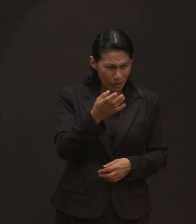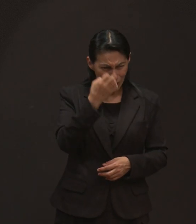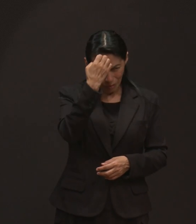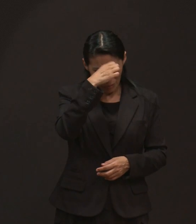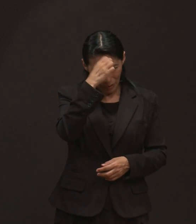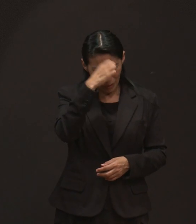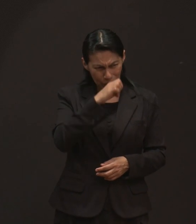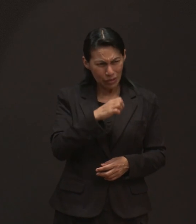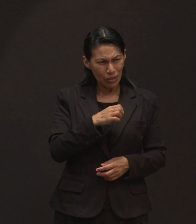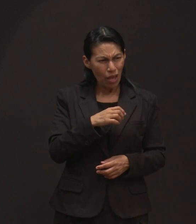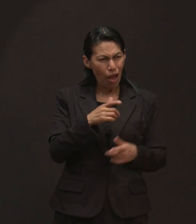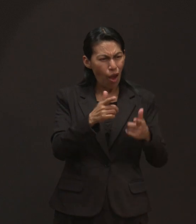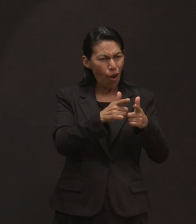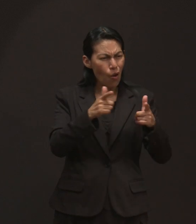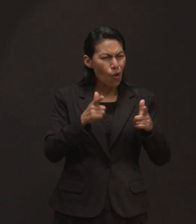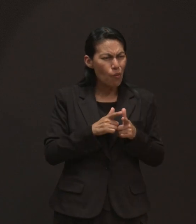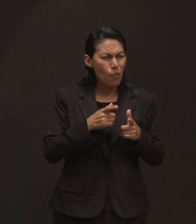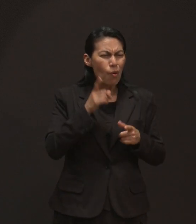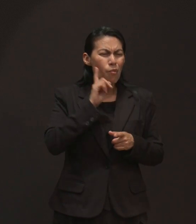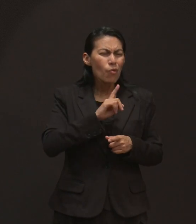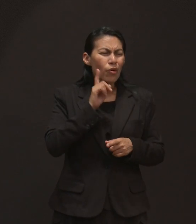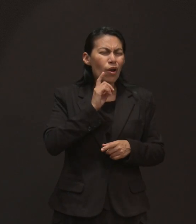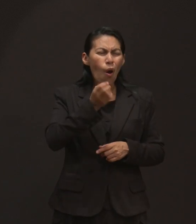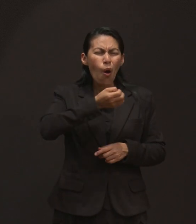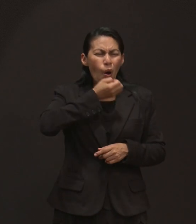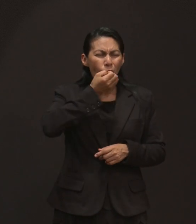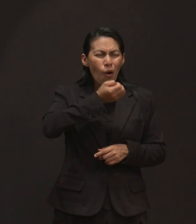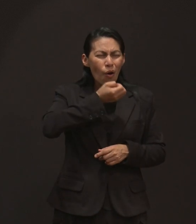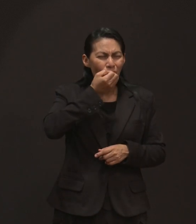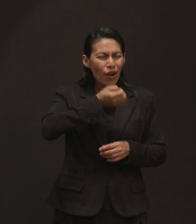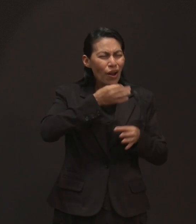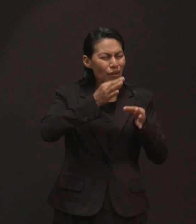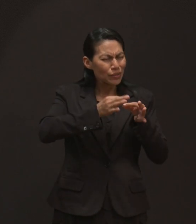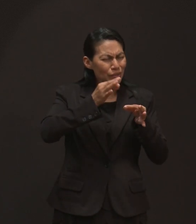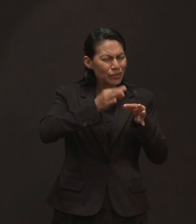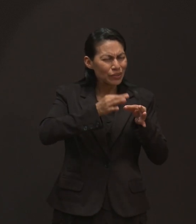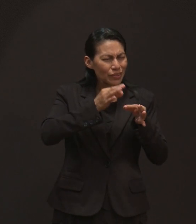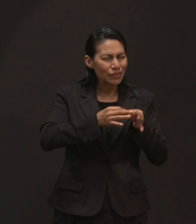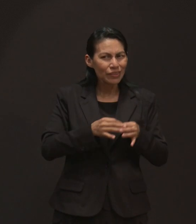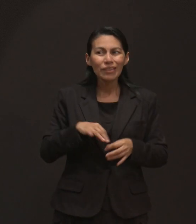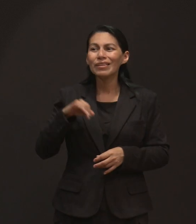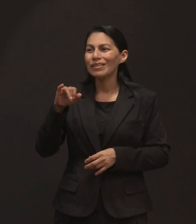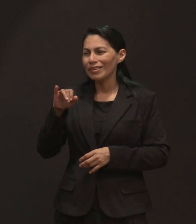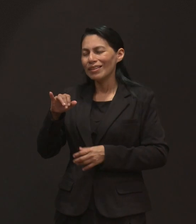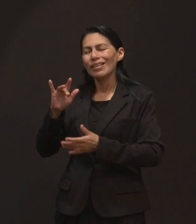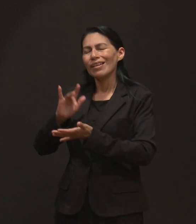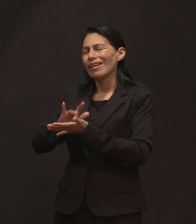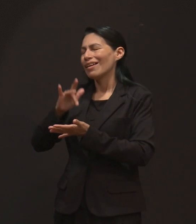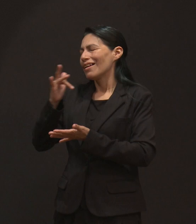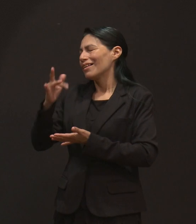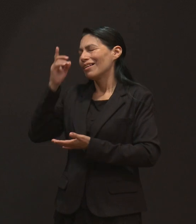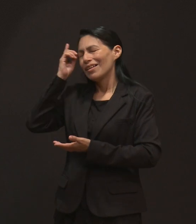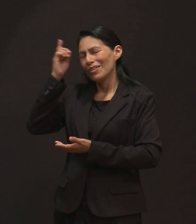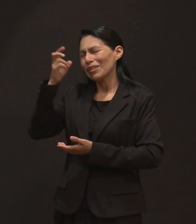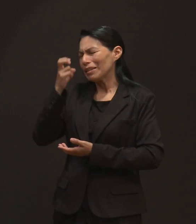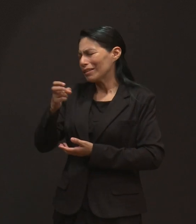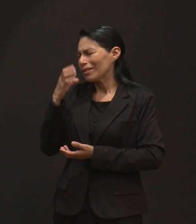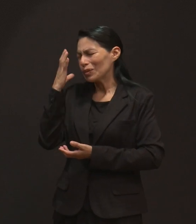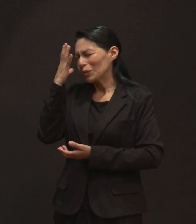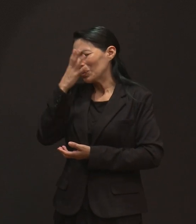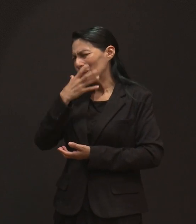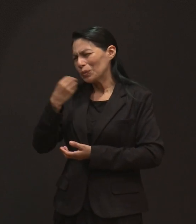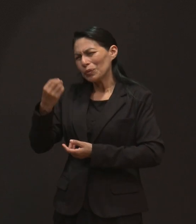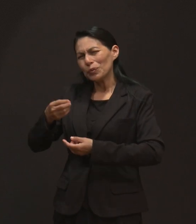Usted tiene experiencia en el grupo de las guerreras de la oración. Gracias a Dios que sí. Es una experiencia